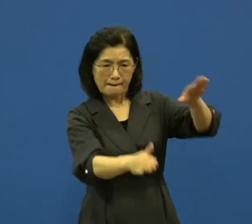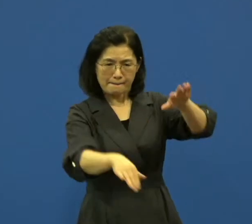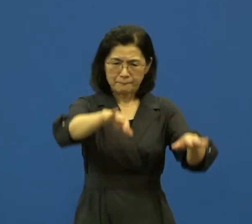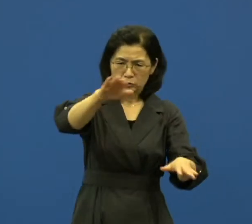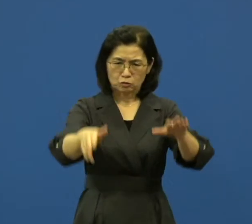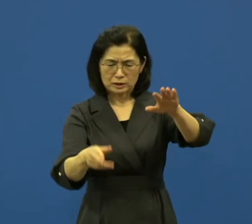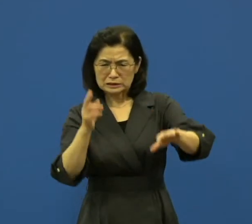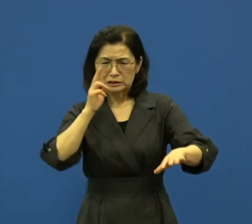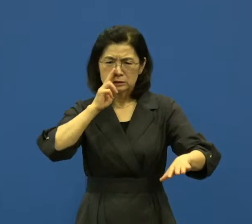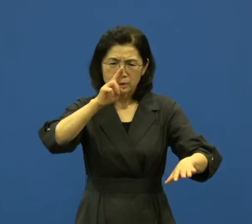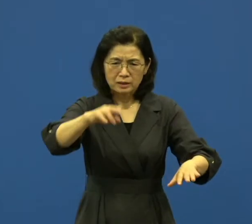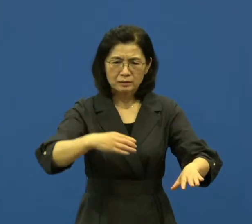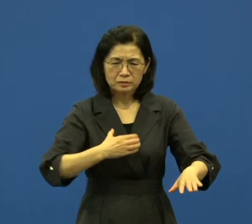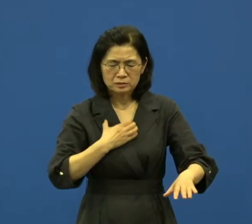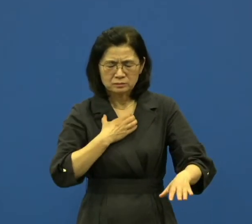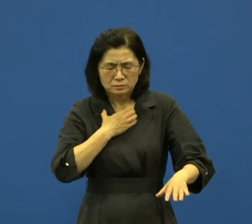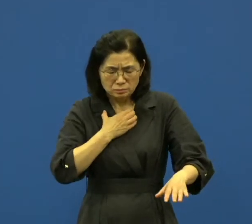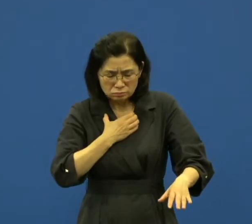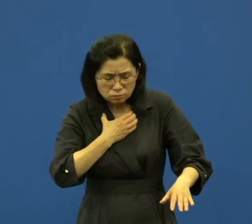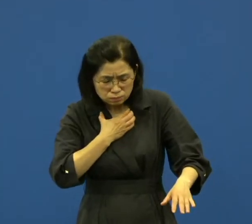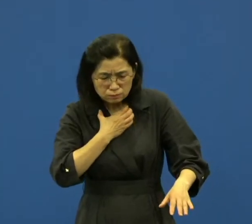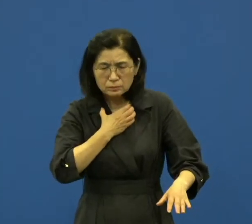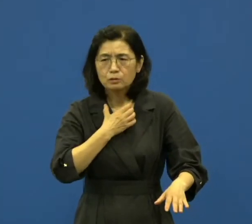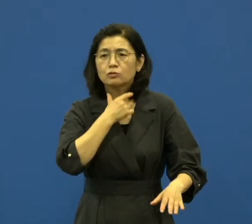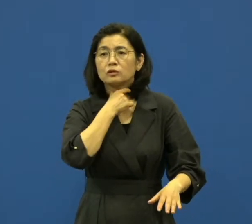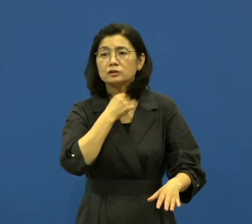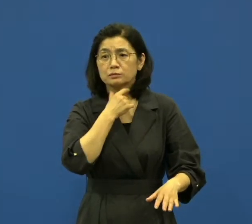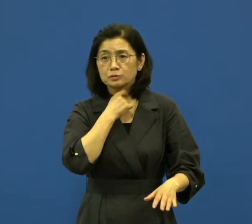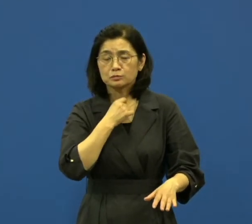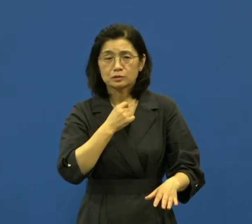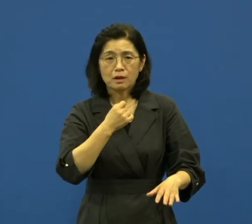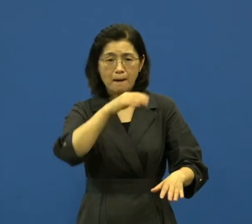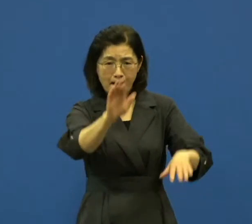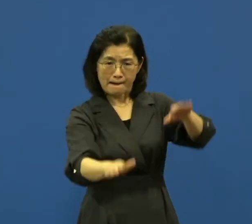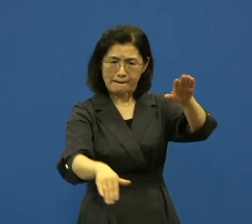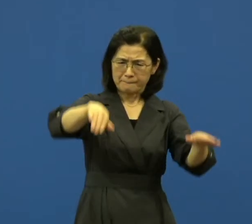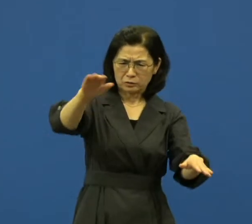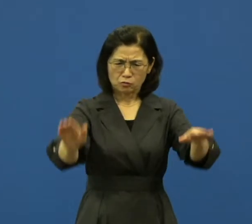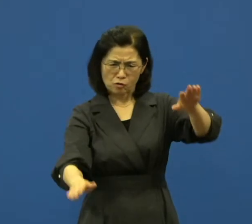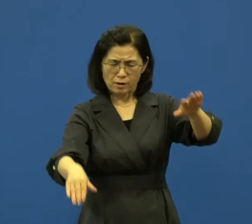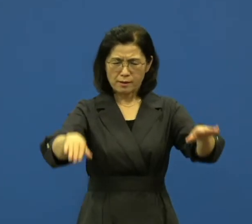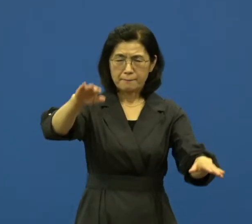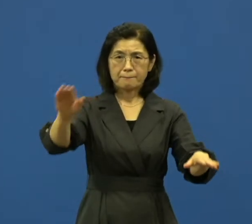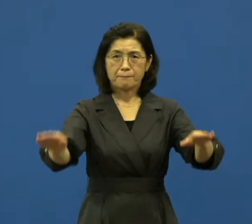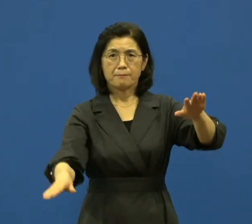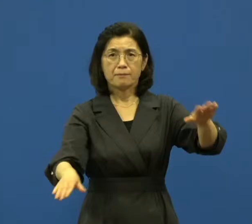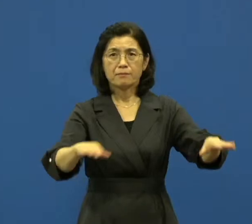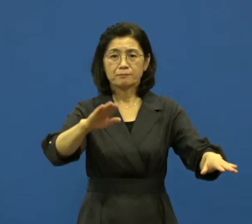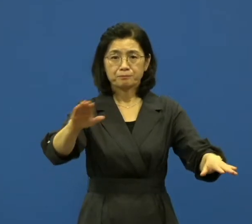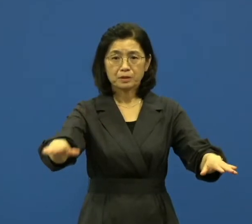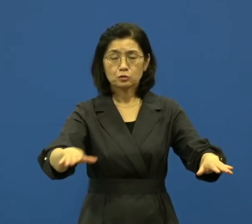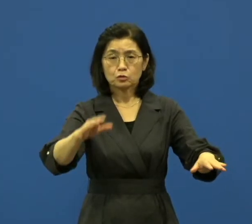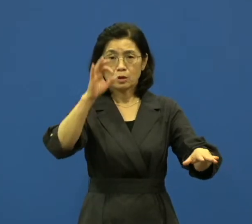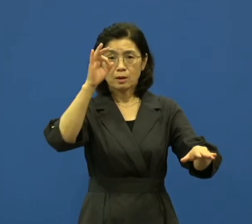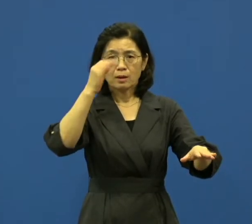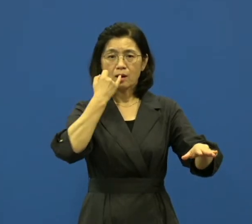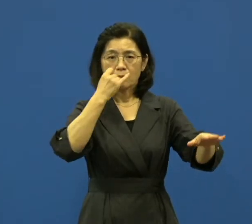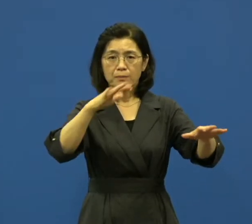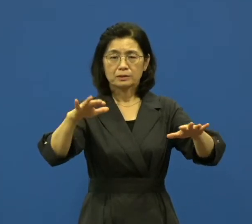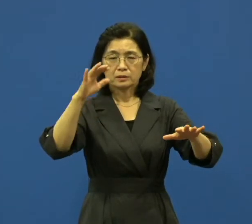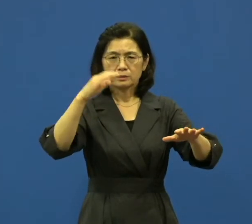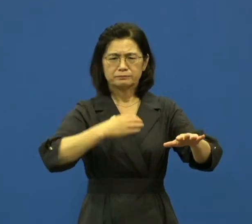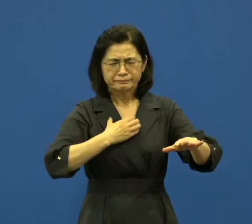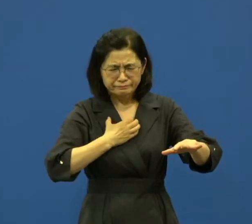거예요, 여러분. 파도를 가까이서 보면 멀미를 해요. 파도가 칠 때는 먼 바다를 봐야